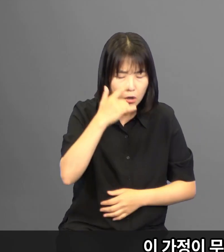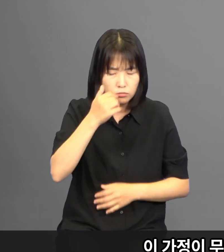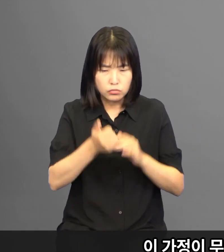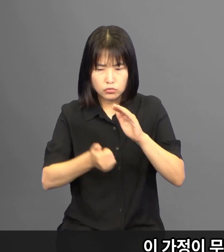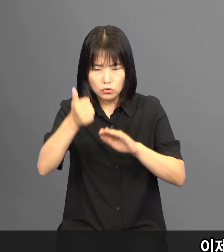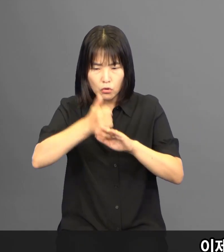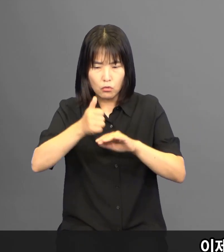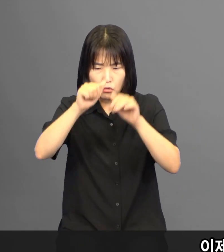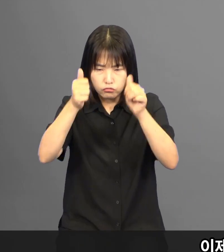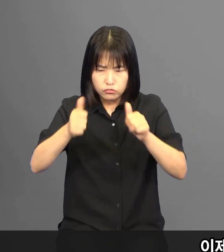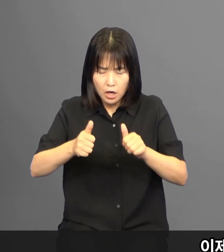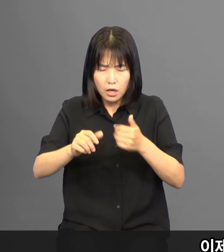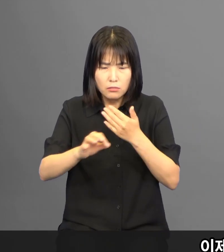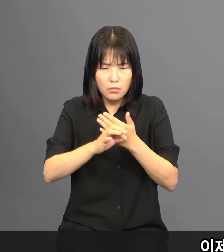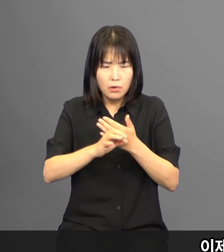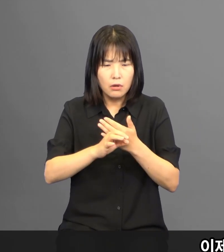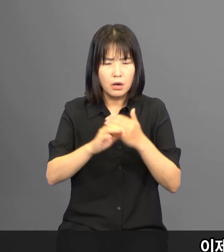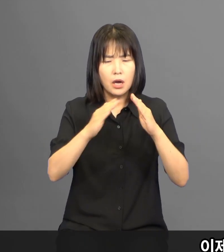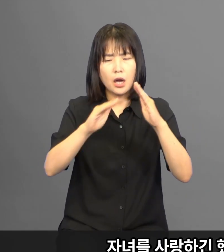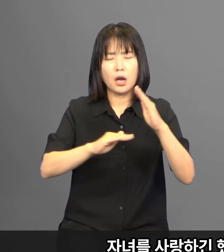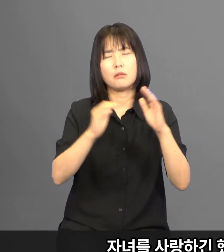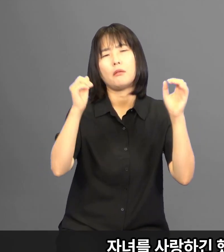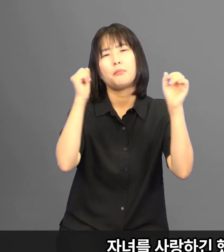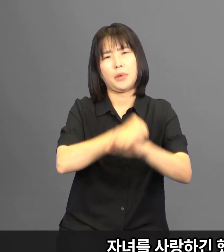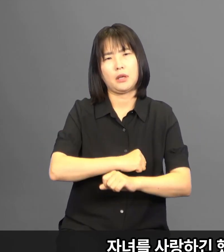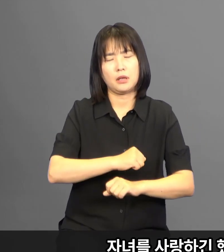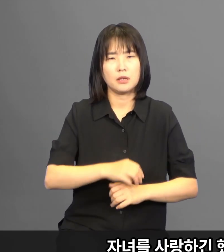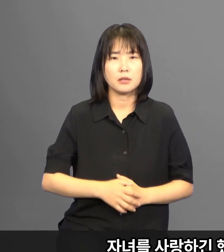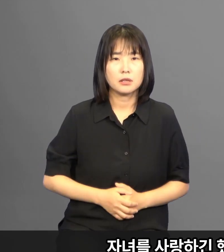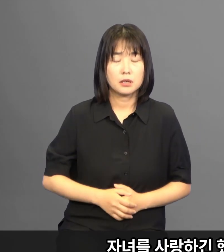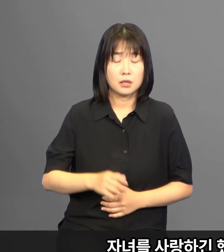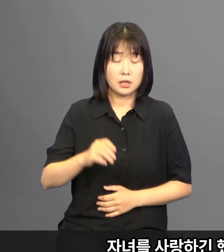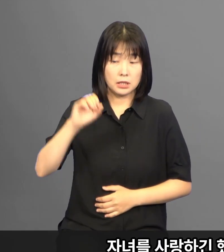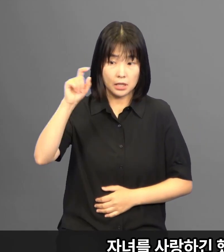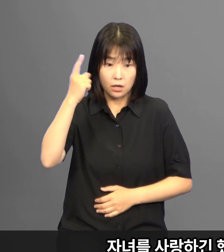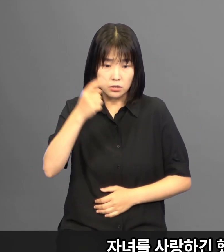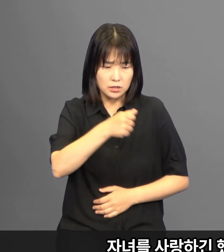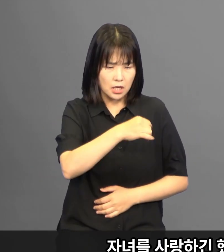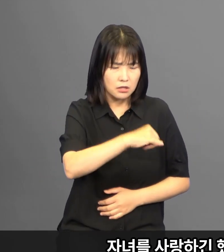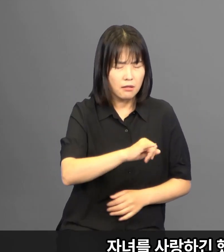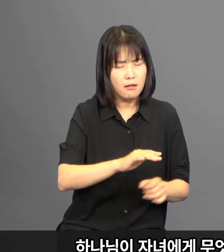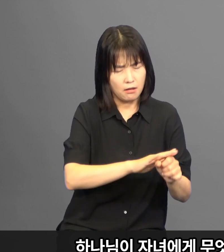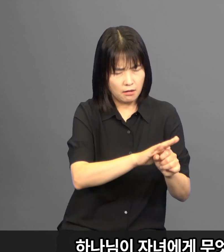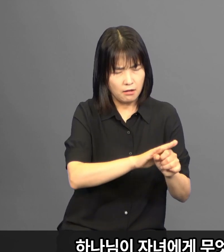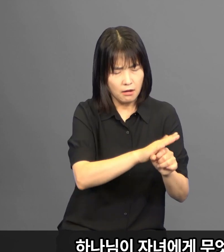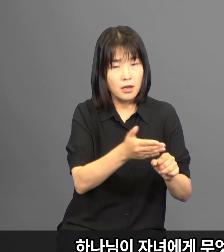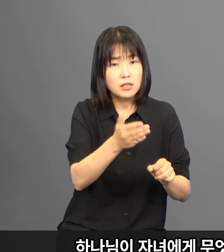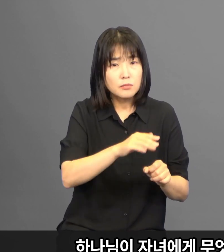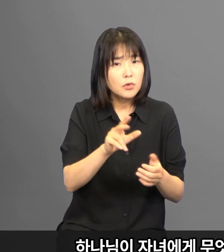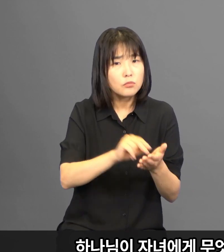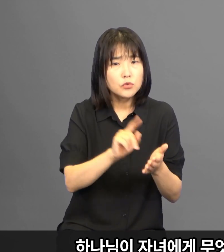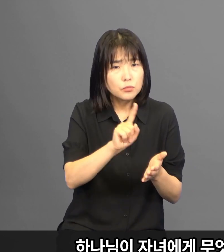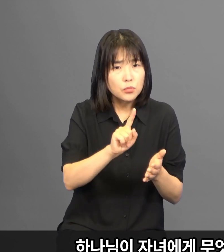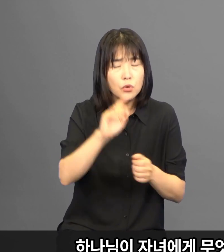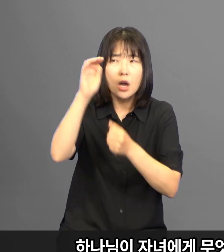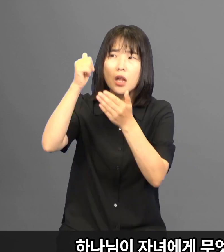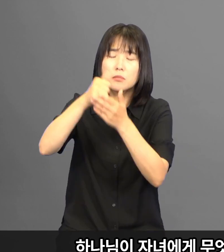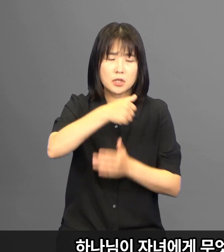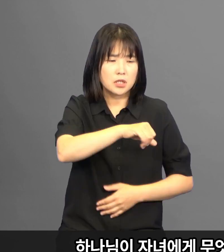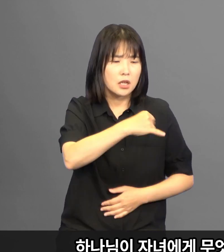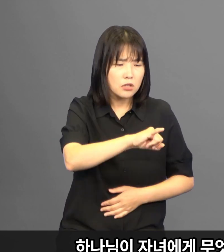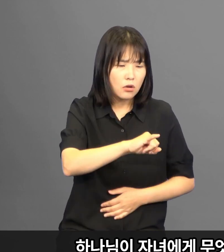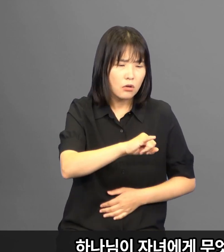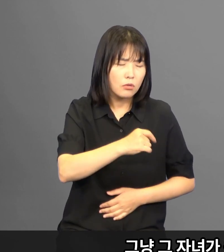무너지게 되는 거예요. 자, 지금 다윗은요, 자녀를 사랑하긴 했지만 문제가 무엇이냐면 하나님이 자녀에게 무엇을 원하신가를